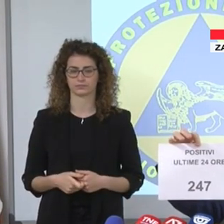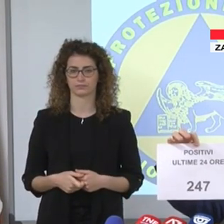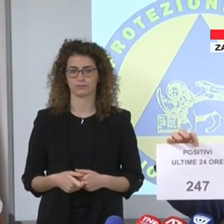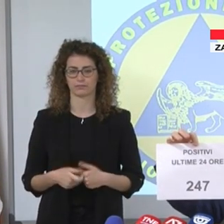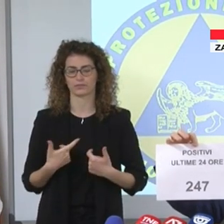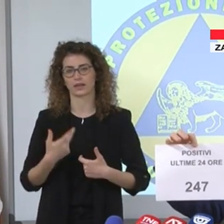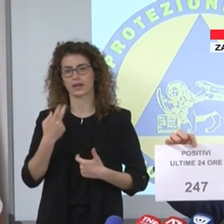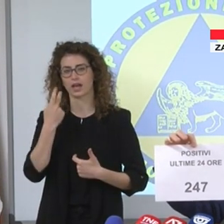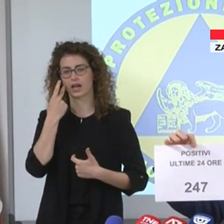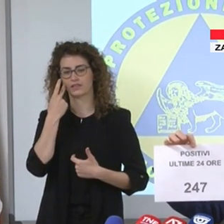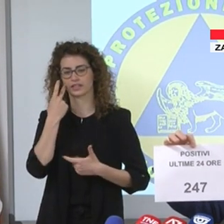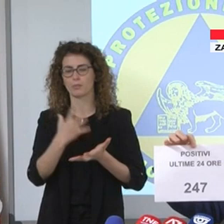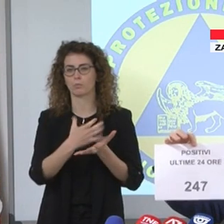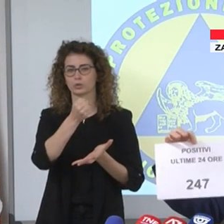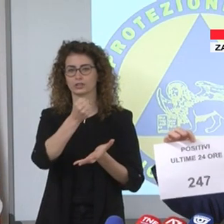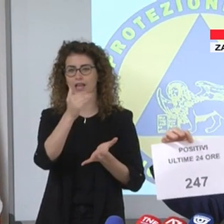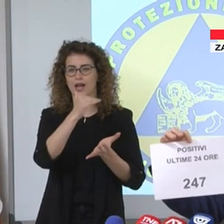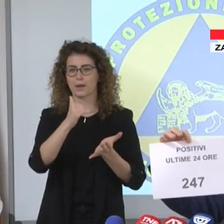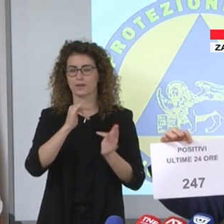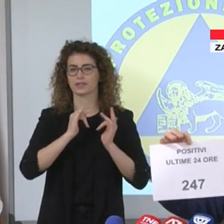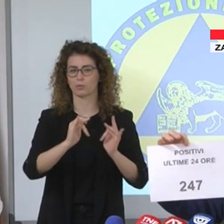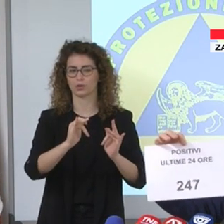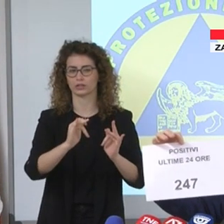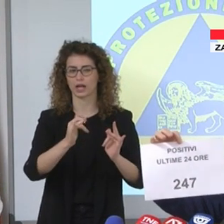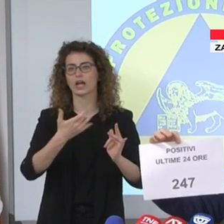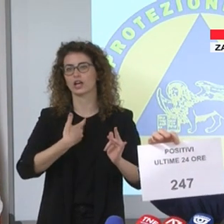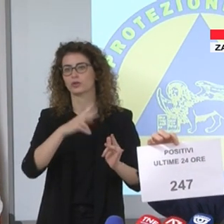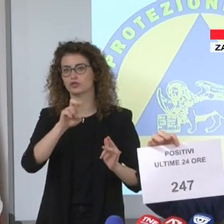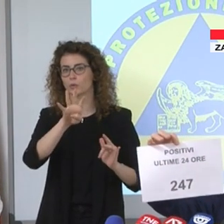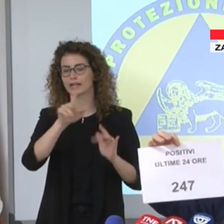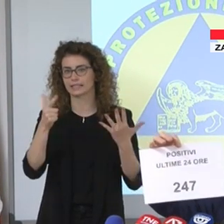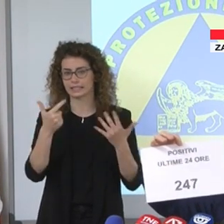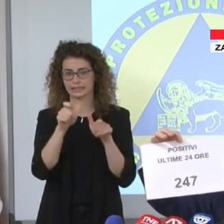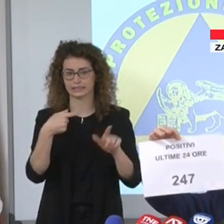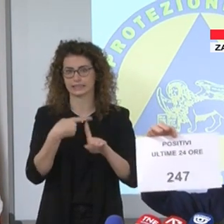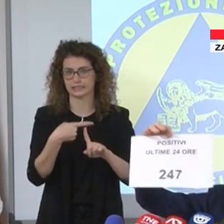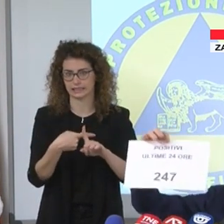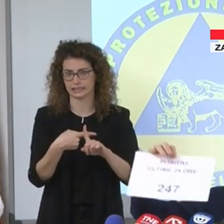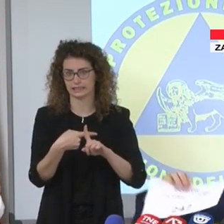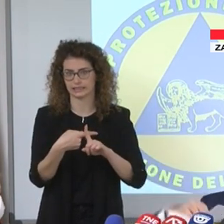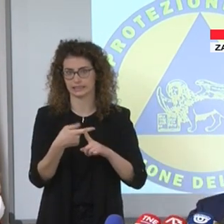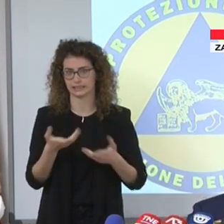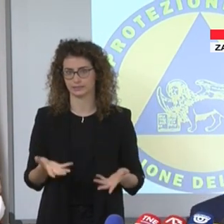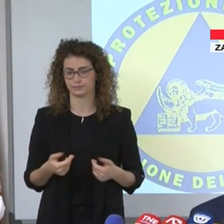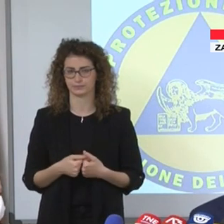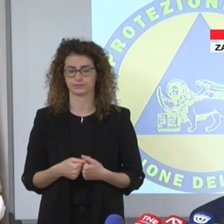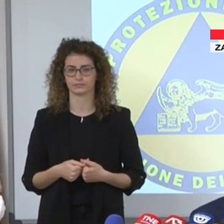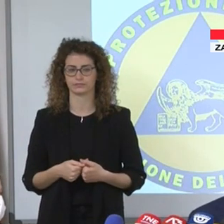Però se vediamo la bottiglia mezza vuota, sono 247 positivi. Che se tu ci